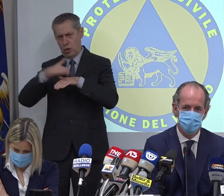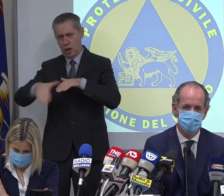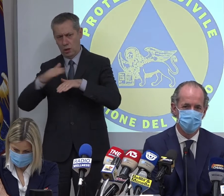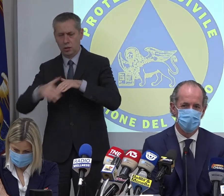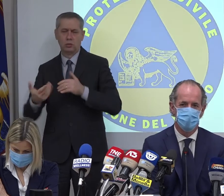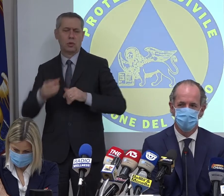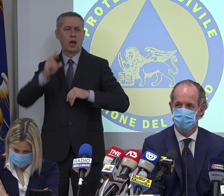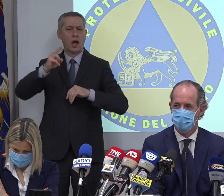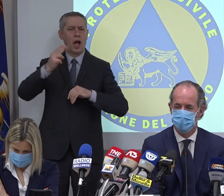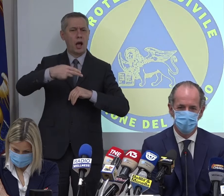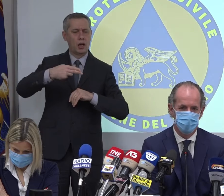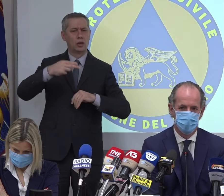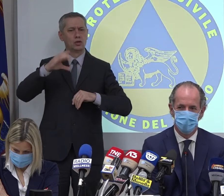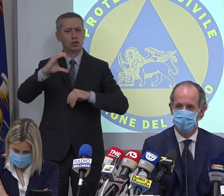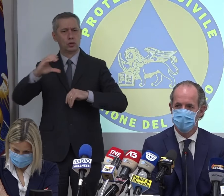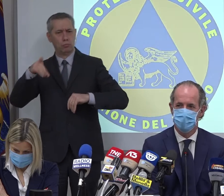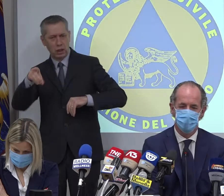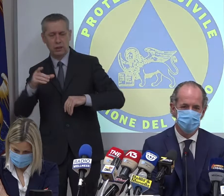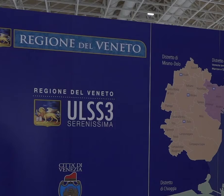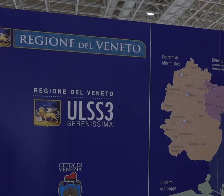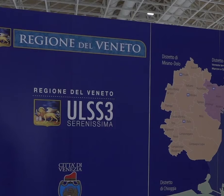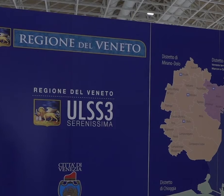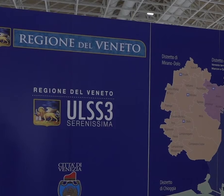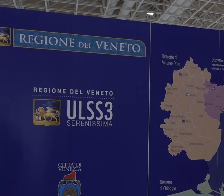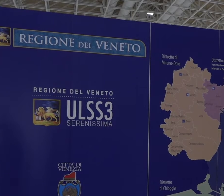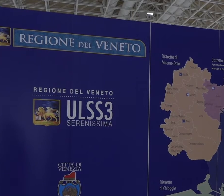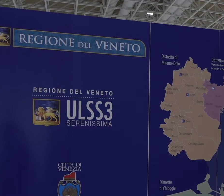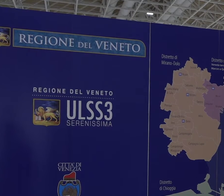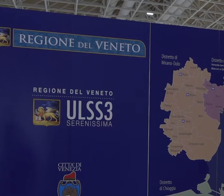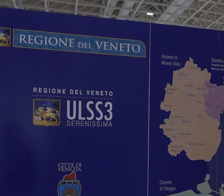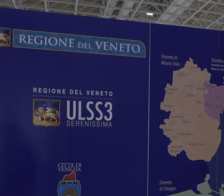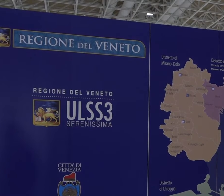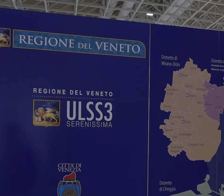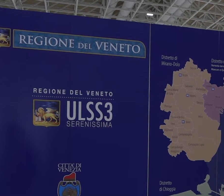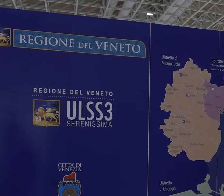375.272 dosi appartengono a categorie riconosciute, tra cui